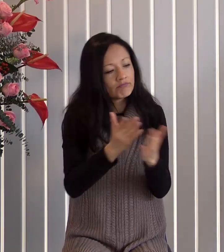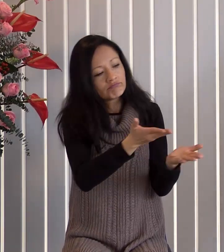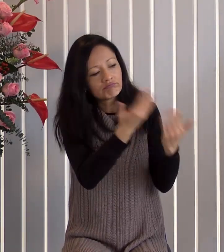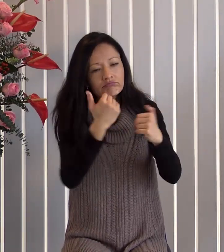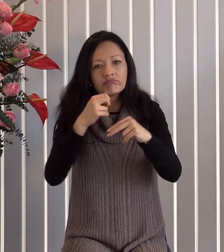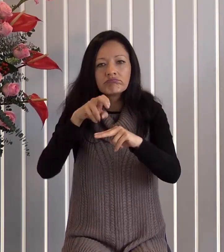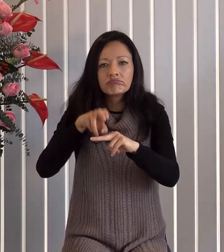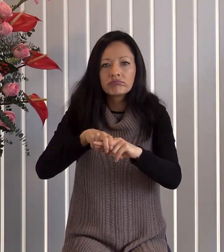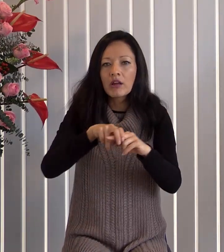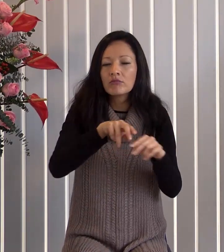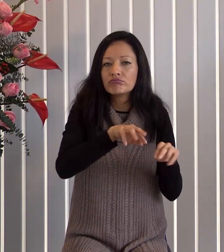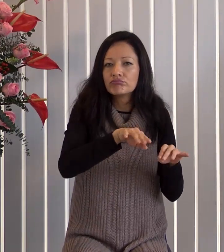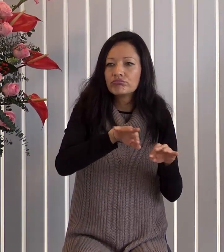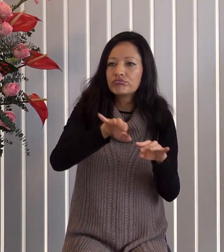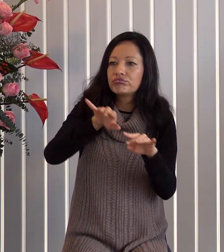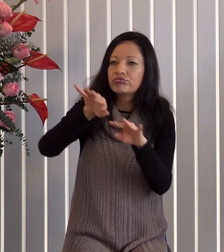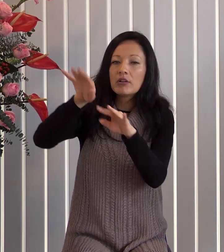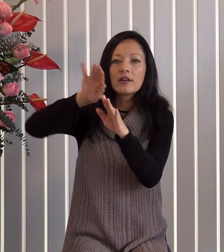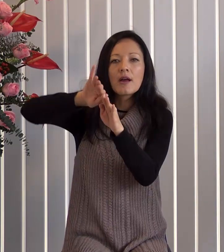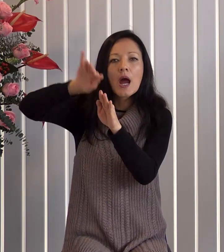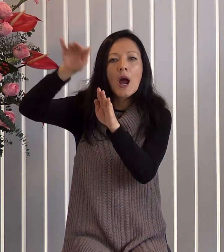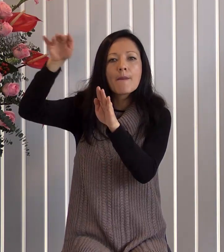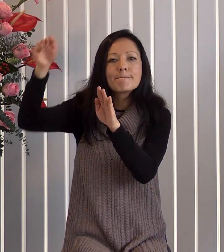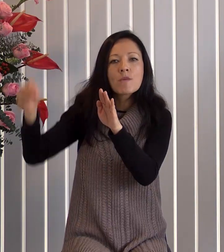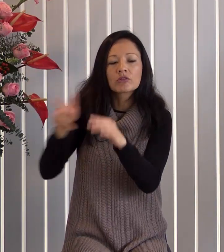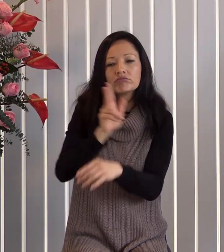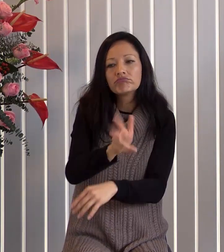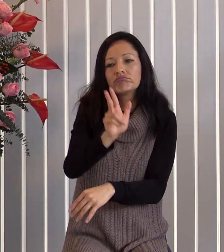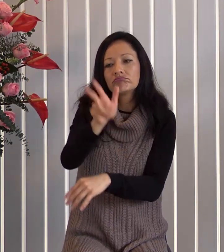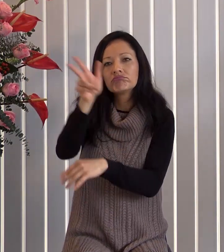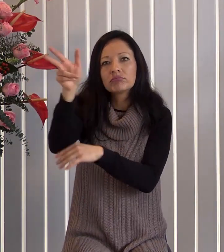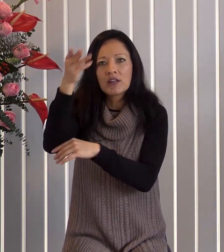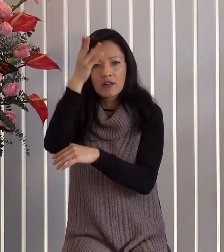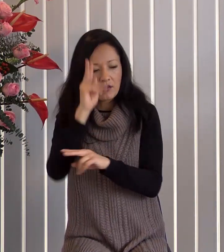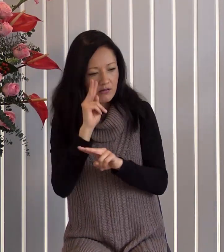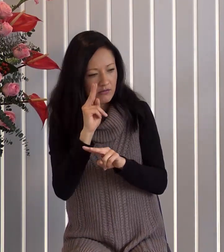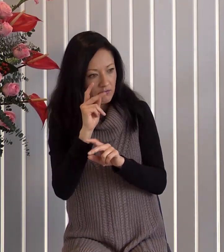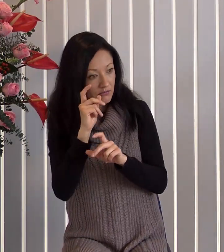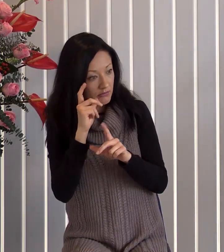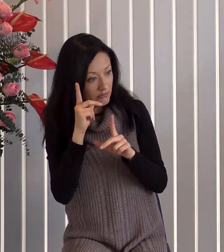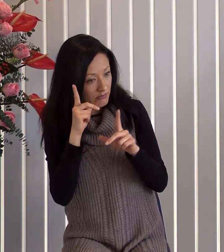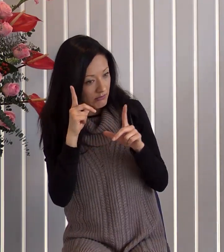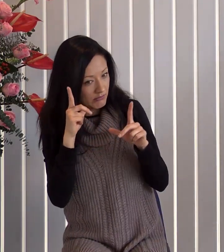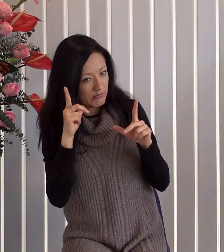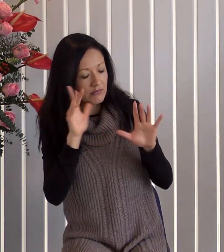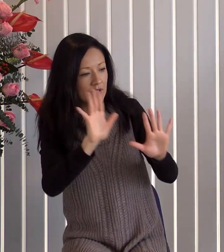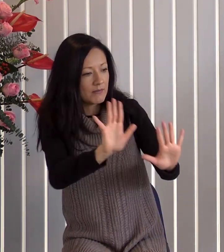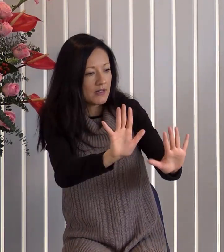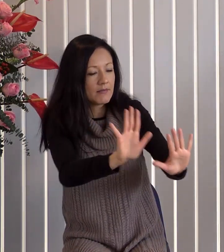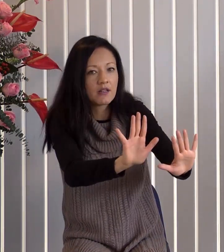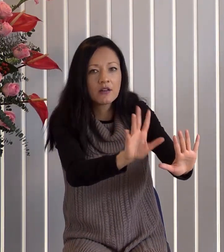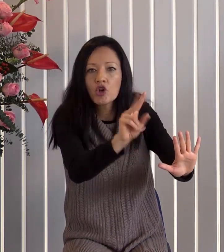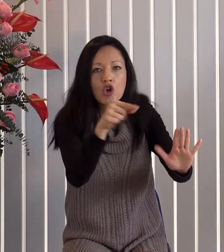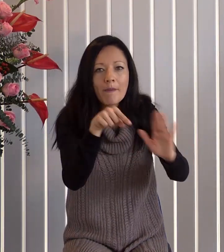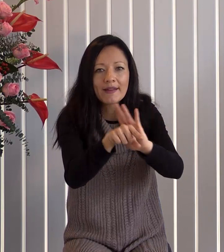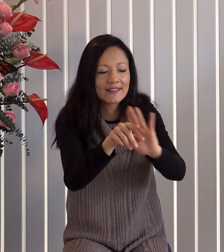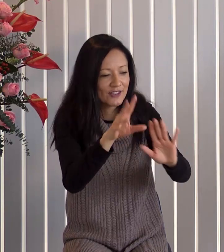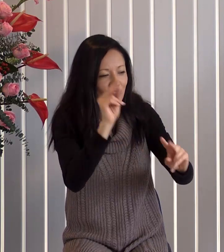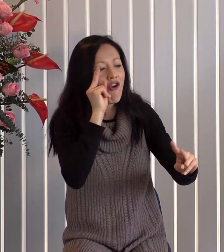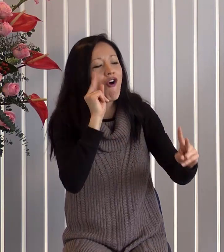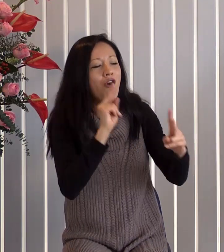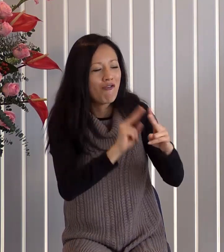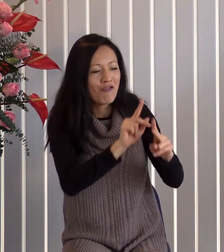matar al muchacho. Y dice que Dios se sorprendió. Dice, no, ya conozco que temes a Dios. Ya